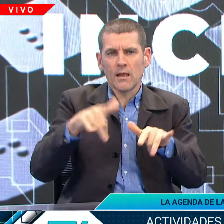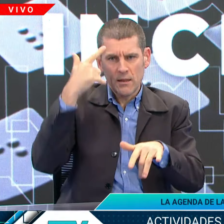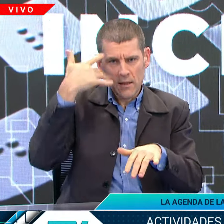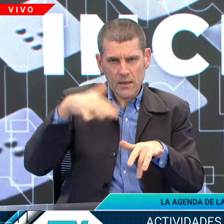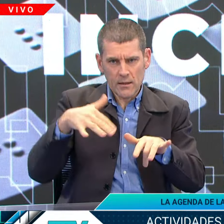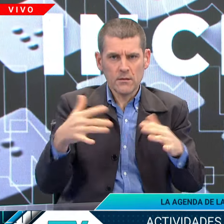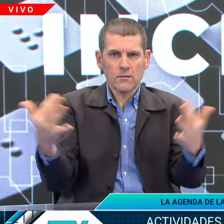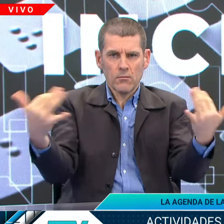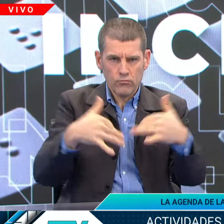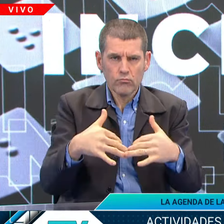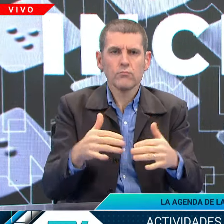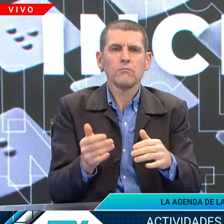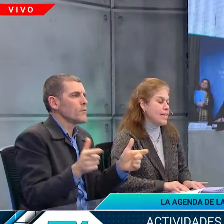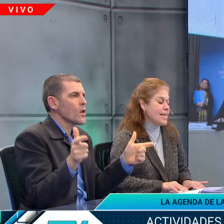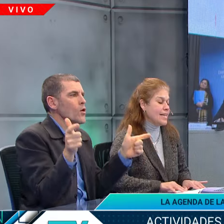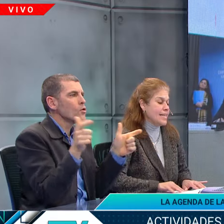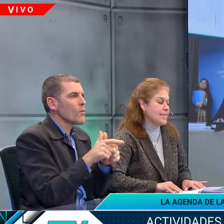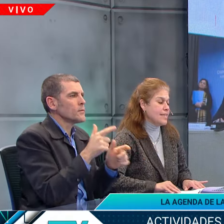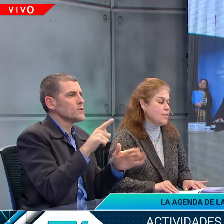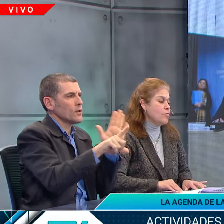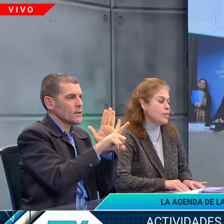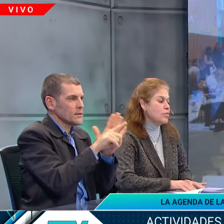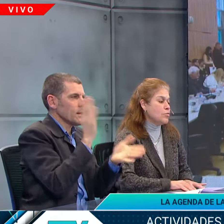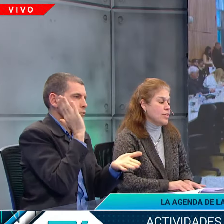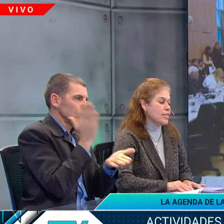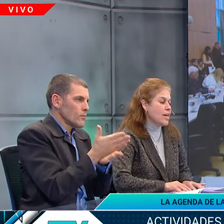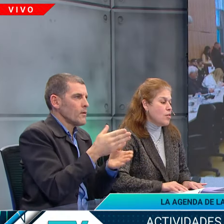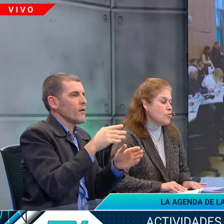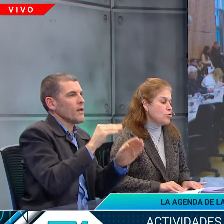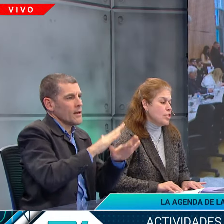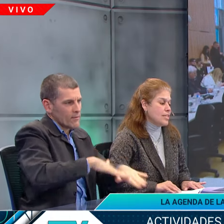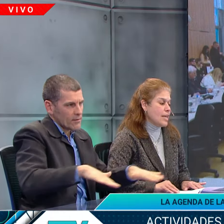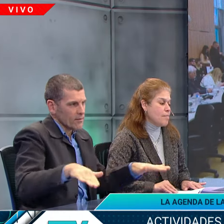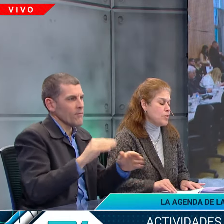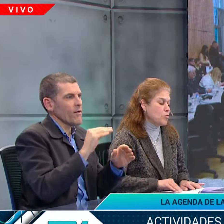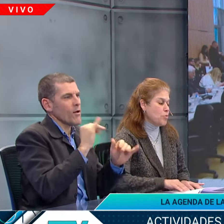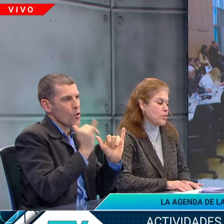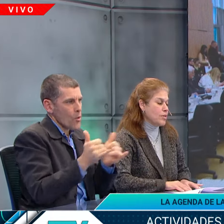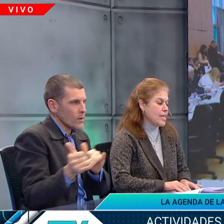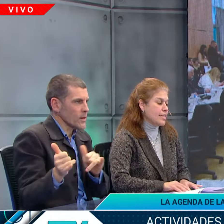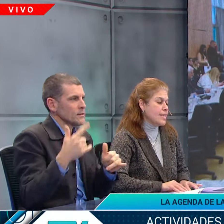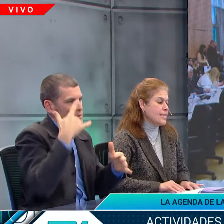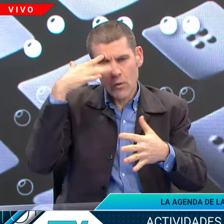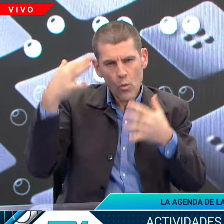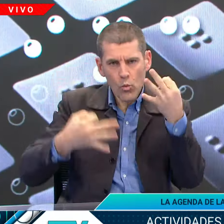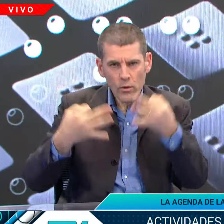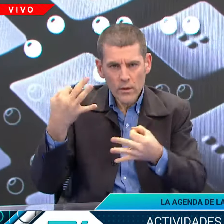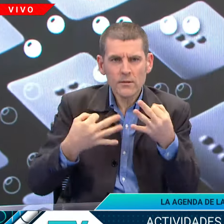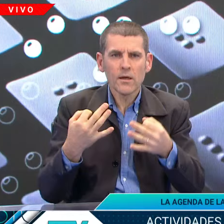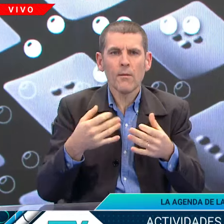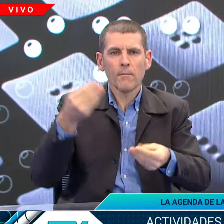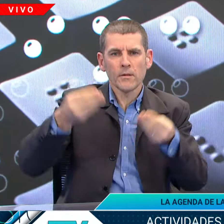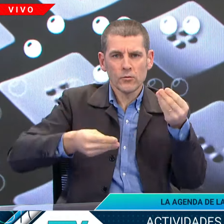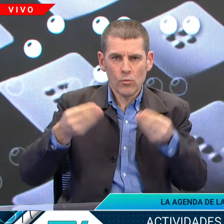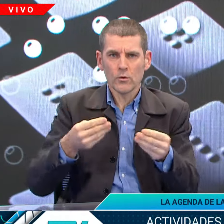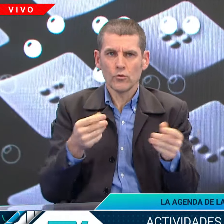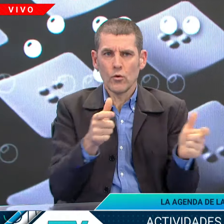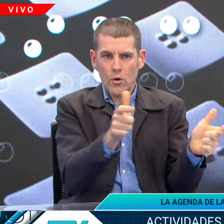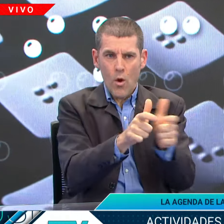la Comisión de Legislación Penal, Familia, Niñez y Juventudes, Justicia, Presupuesto y Hacienda tiene